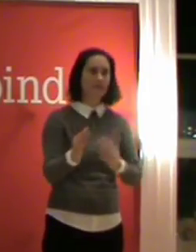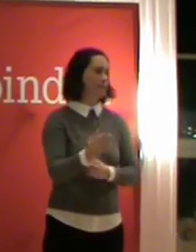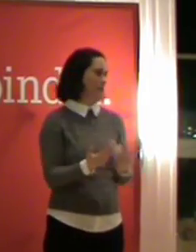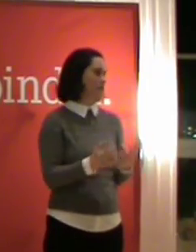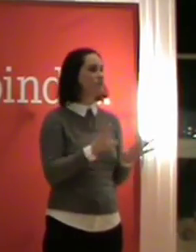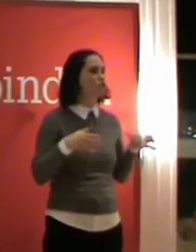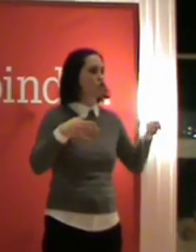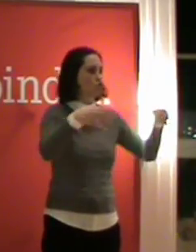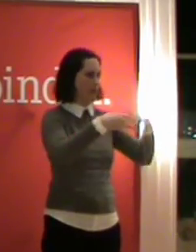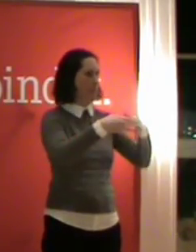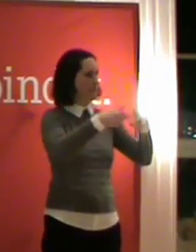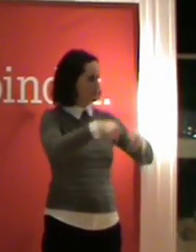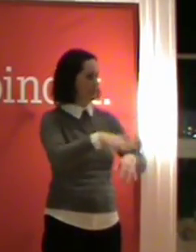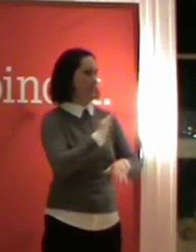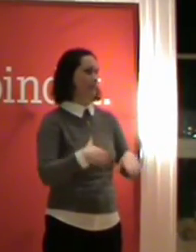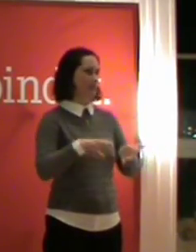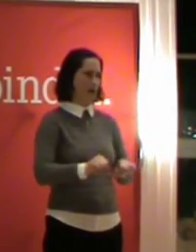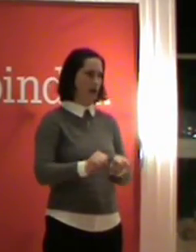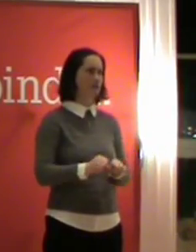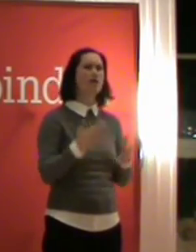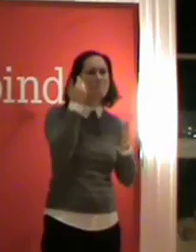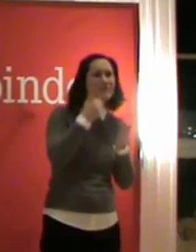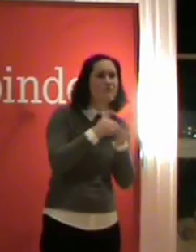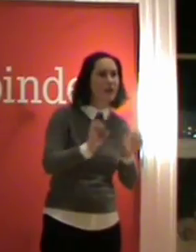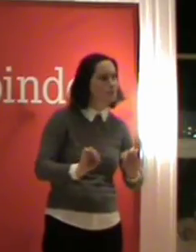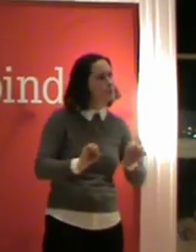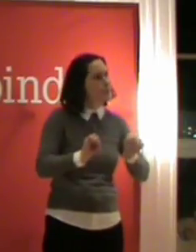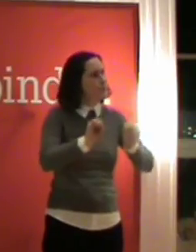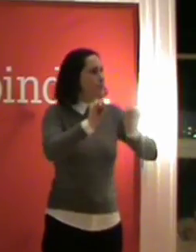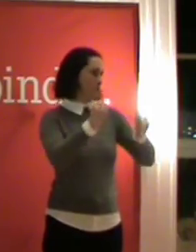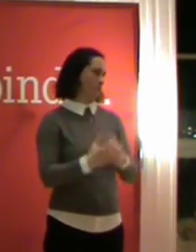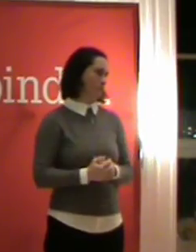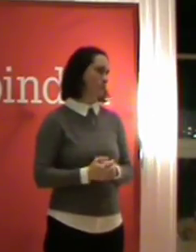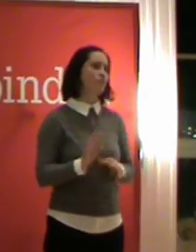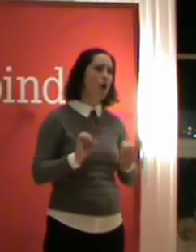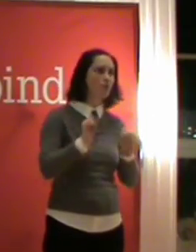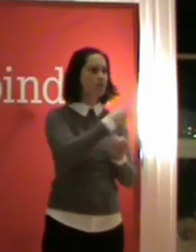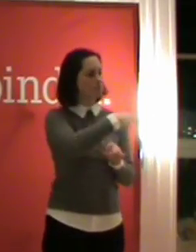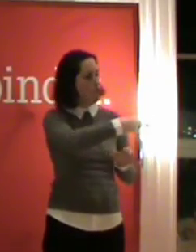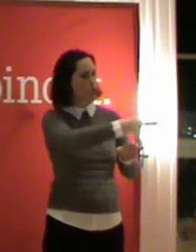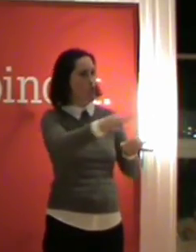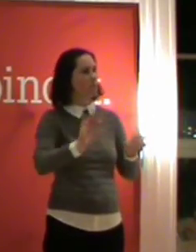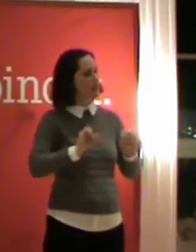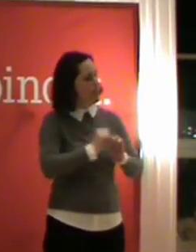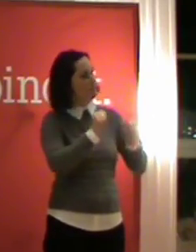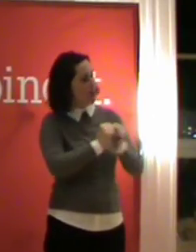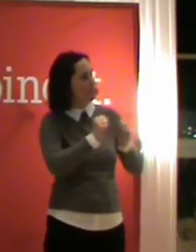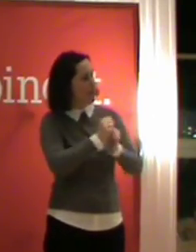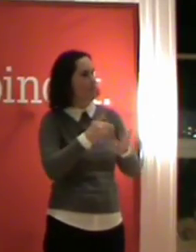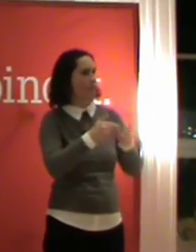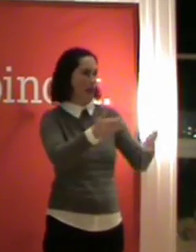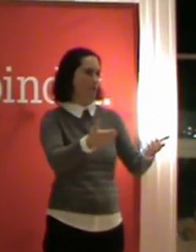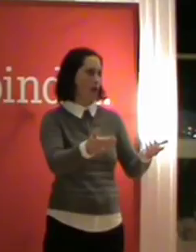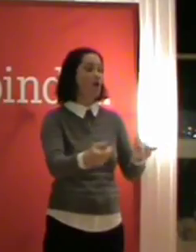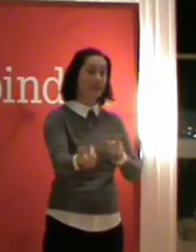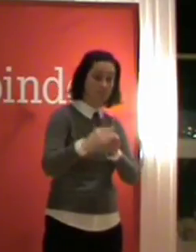das Zusammenhalten hier in diesem Land. Engagiert euch bitte weiter und kämpft vor Ort für eure Anliegen. Ihr werdet